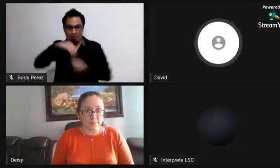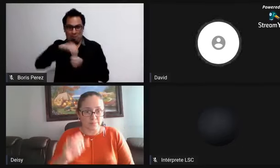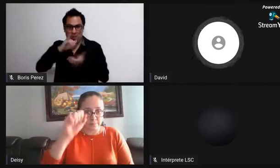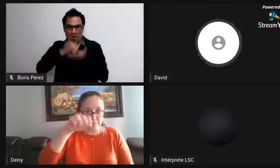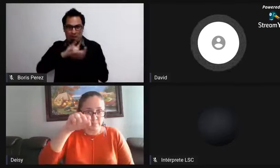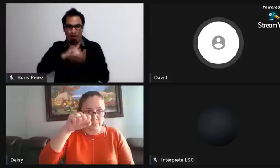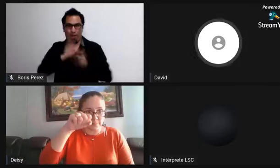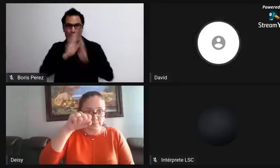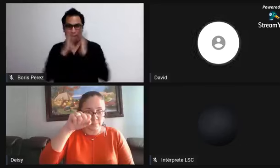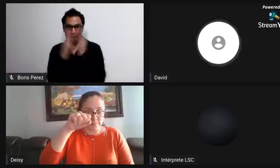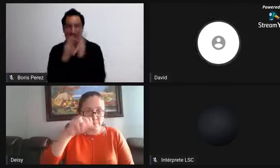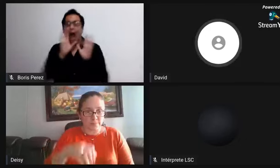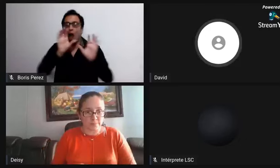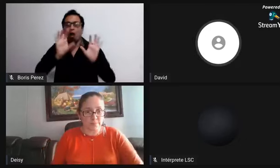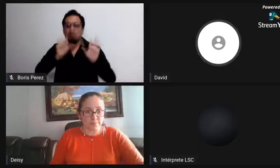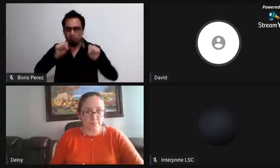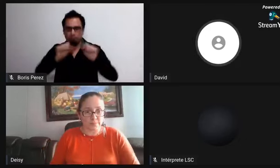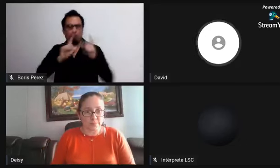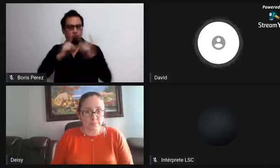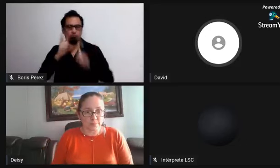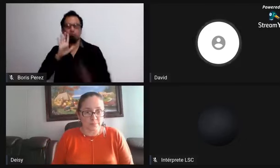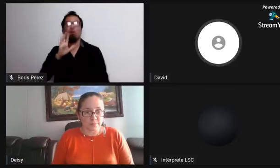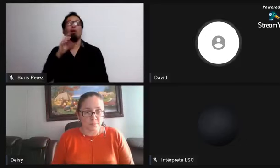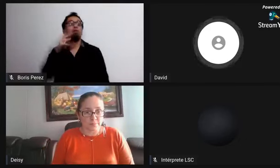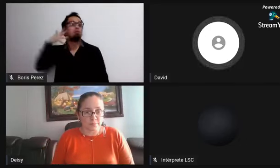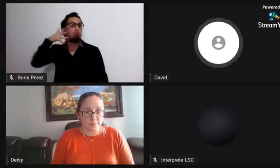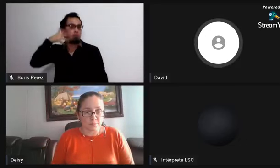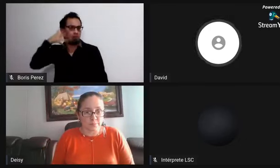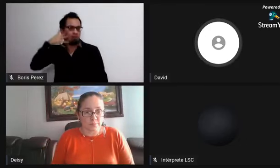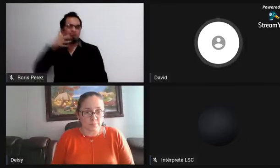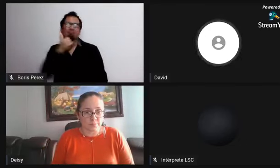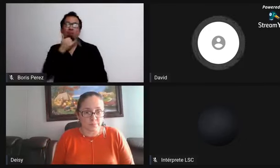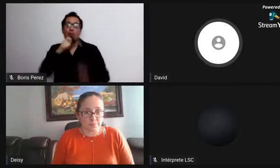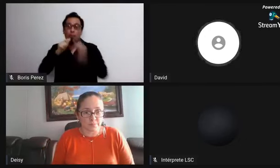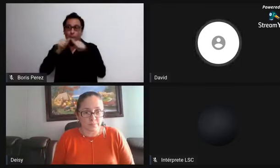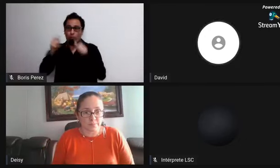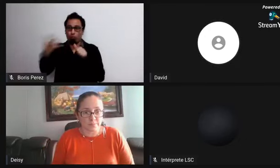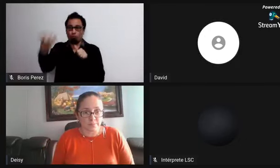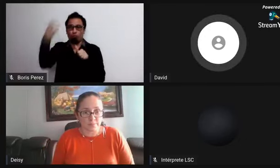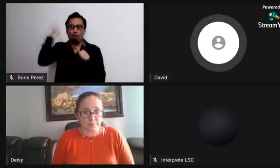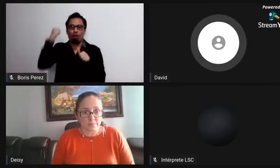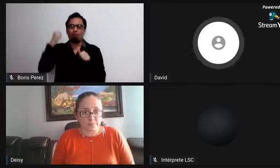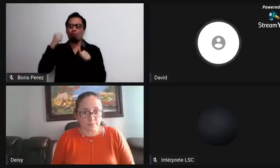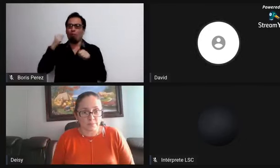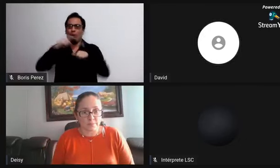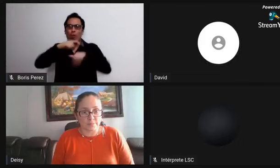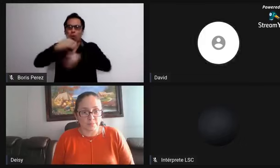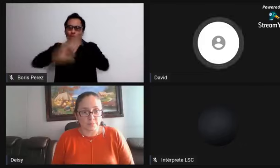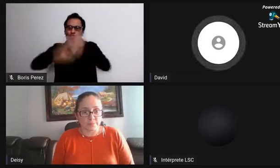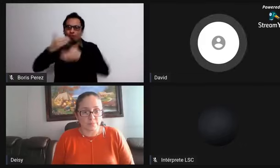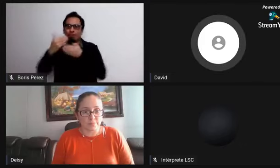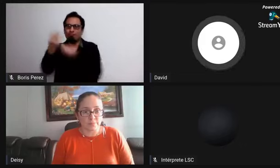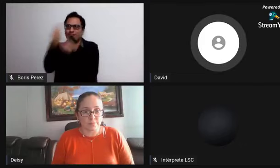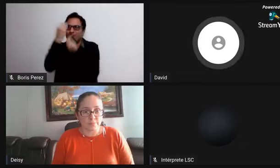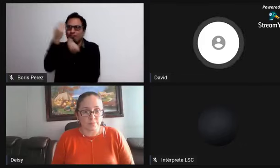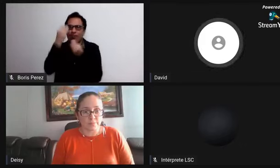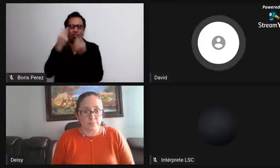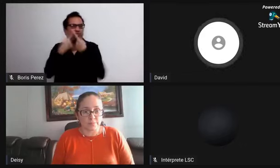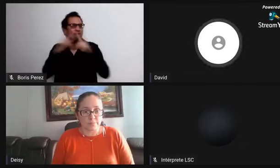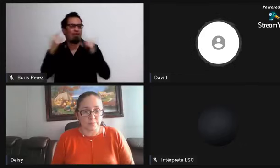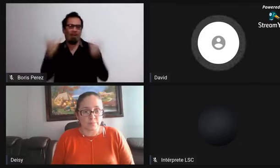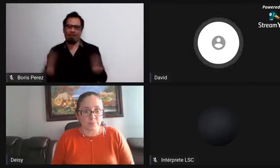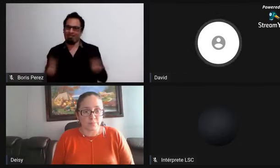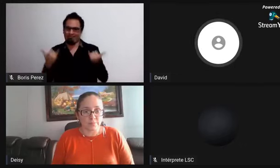Paula Santander inició y terminó sus estudios en ese colegio, sí, en efecto. Eh, Sin embargo, en